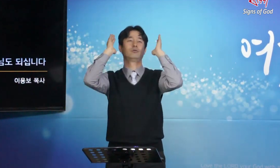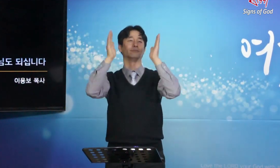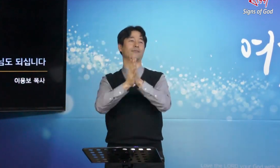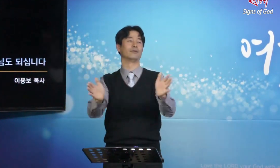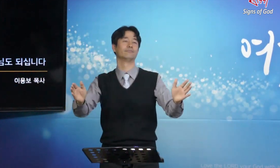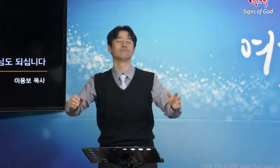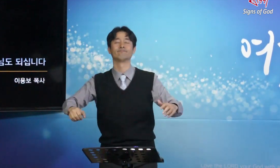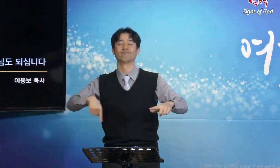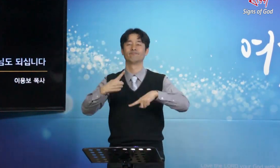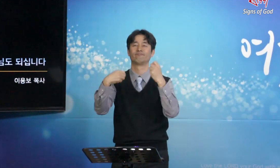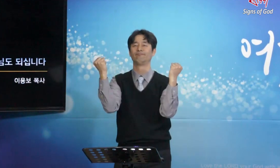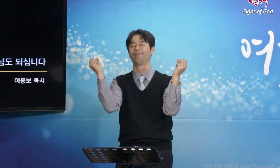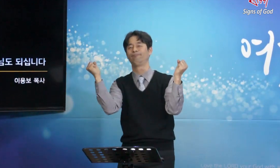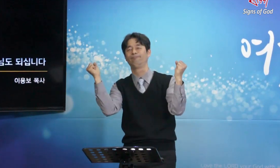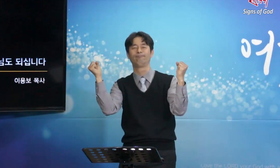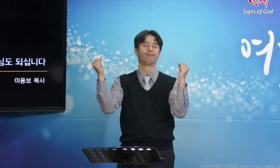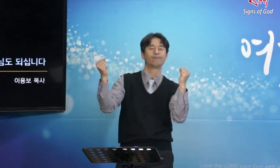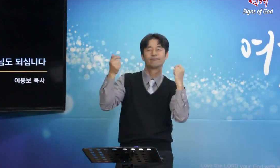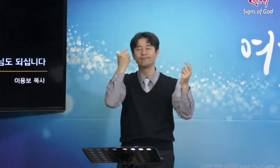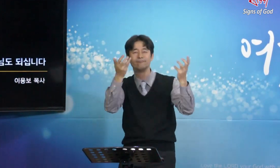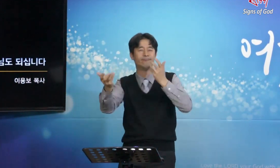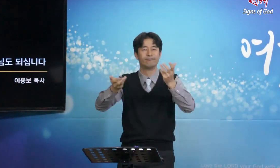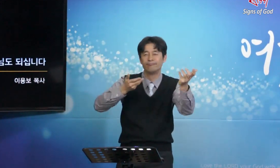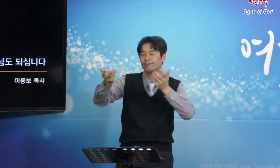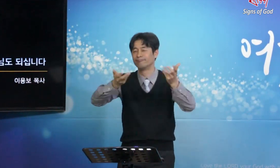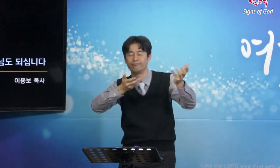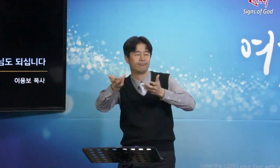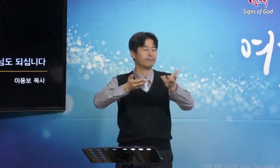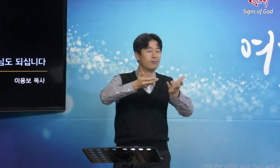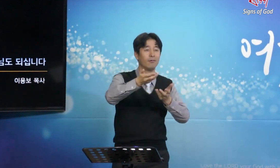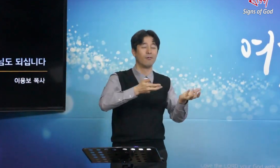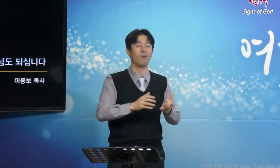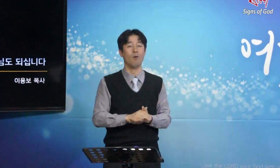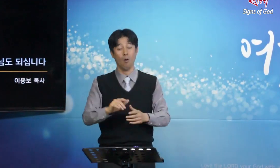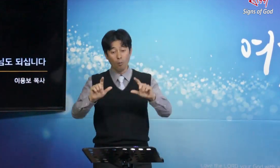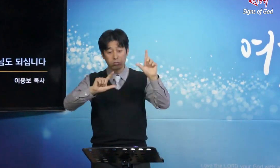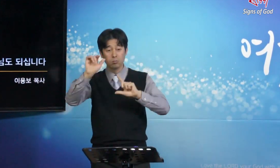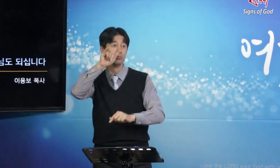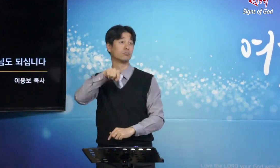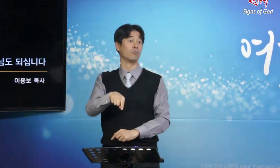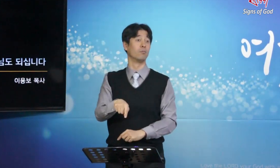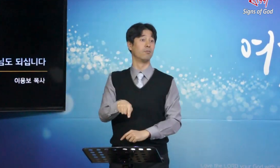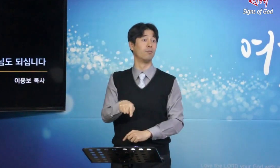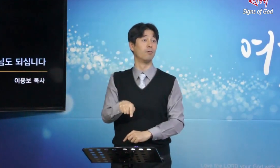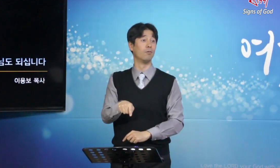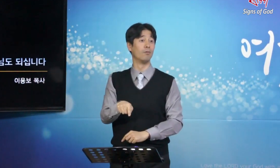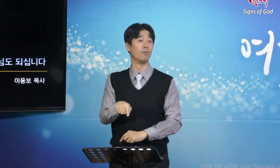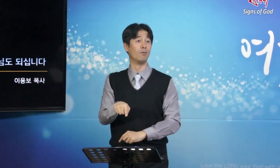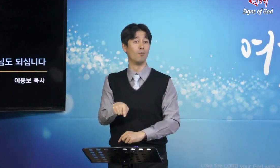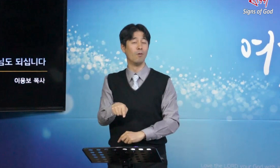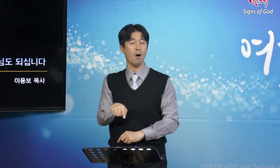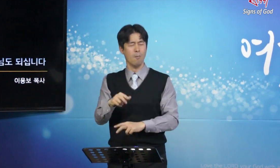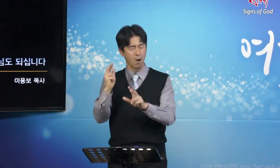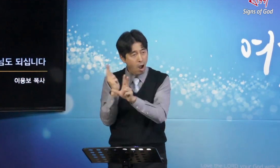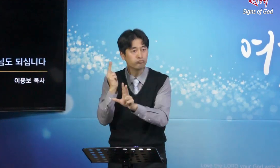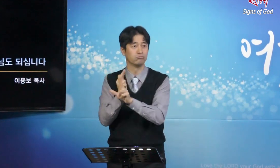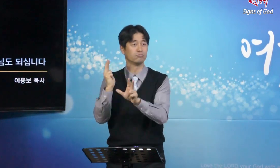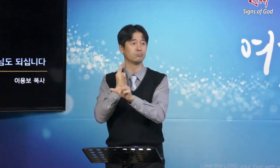이제 같이 인사하고 성경 공부를 시작한다는 것이죠. 그 모습을 제가 이제 자주 보는데